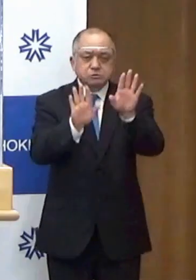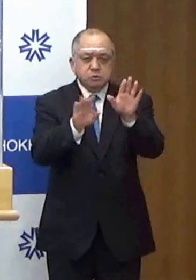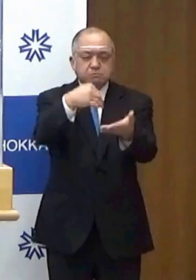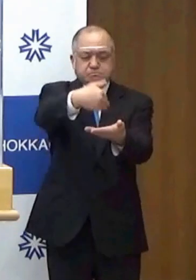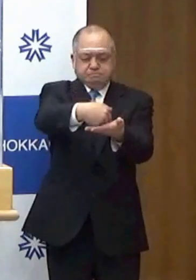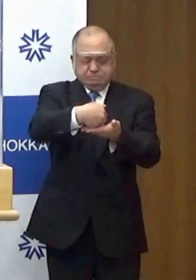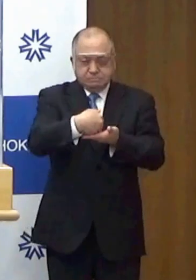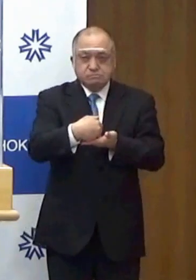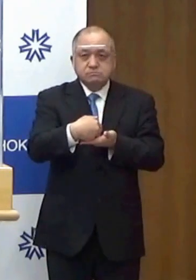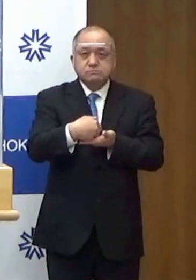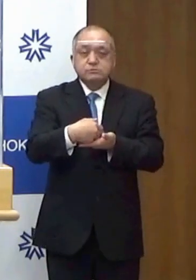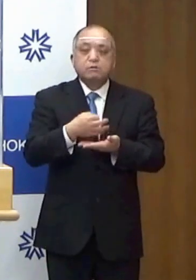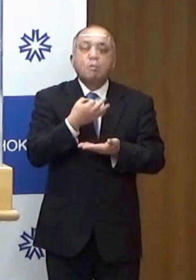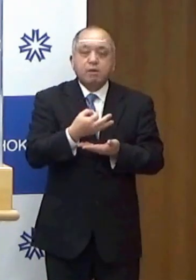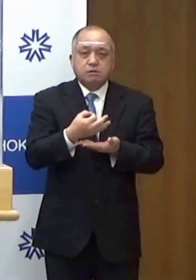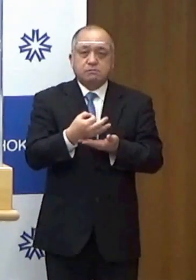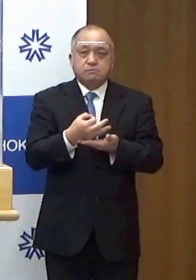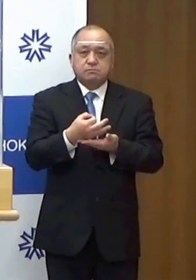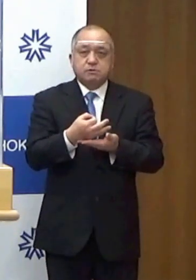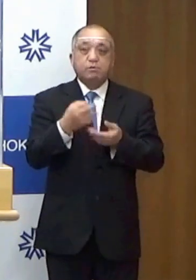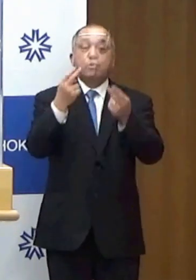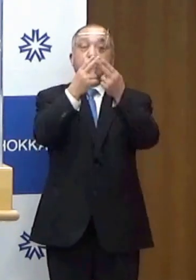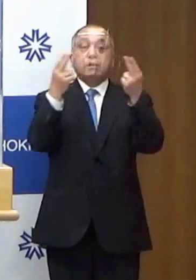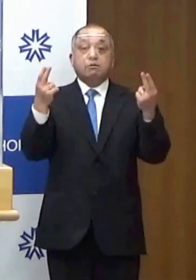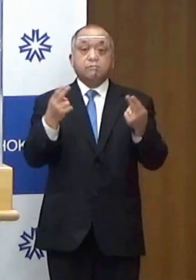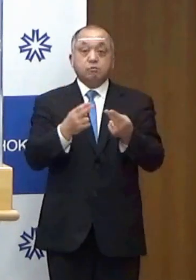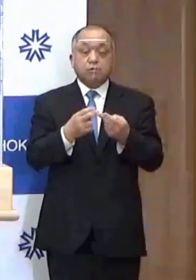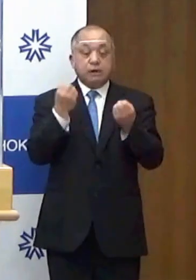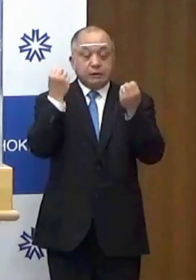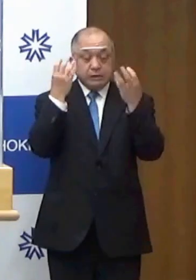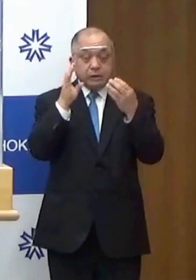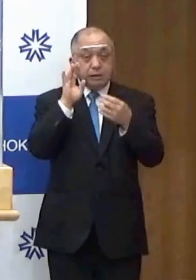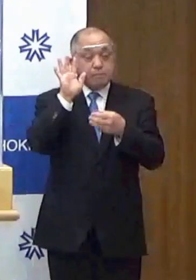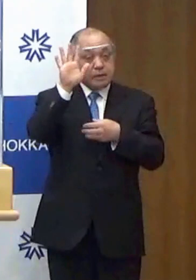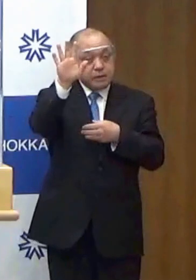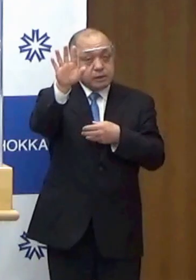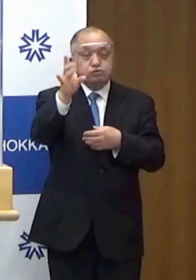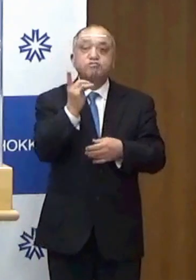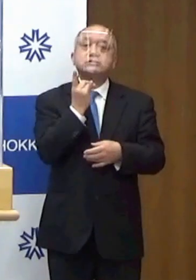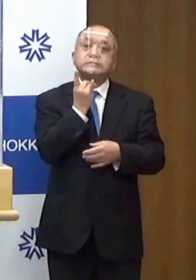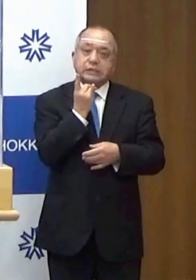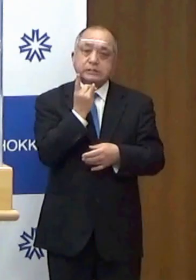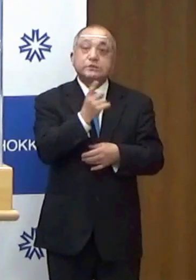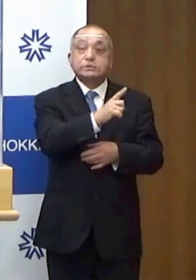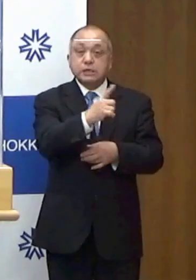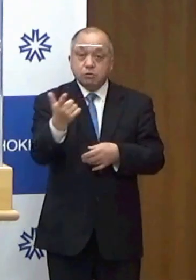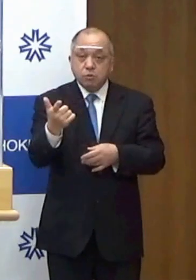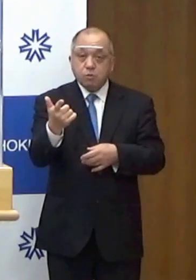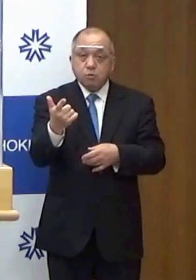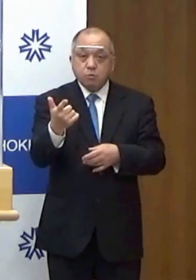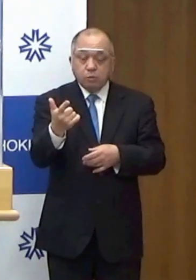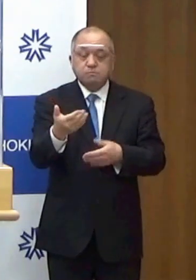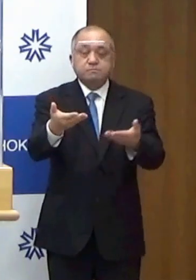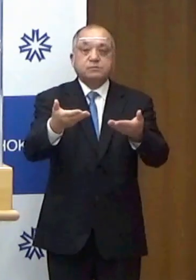切実な声、また北海道の新たな未来に対する期待などさまざまな声を